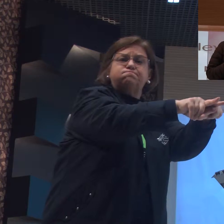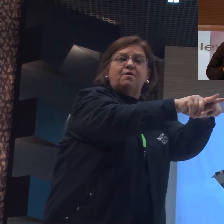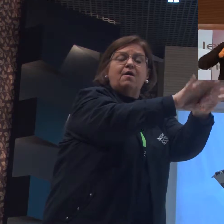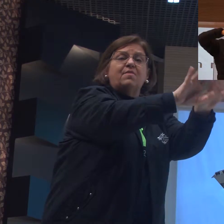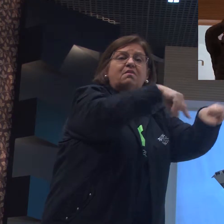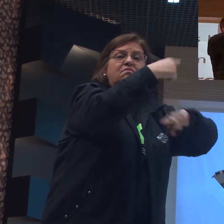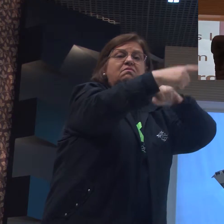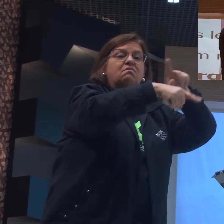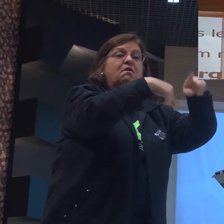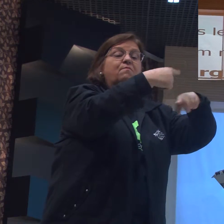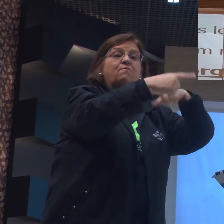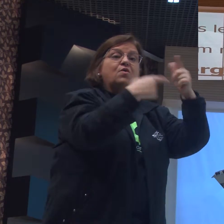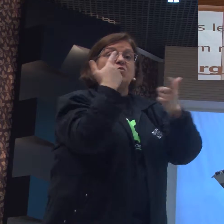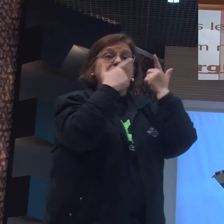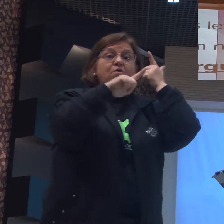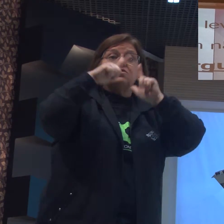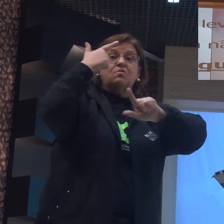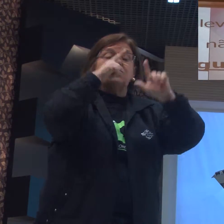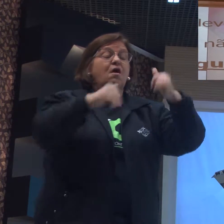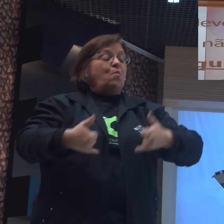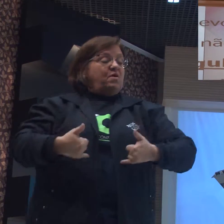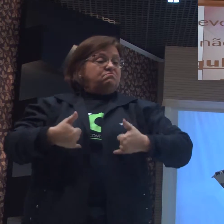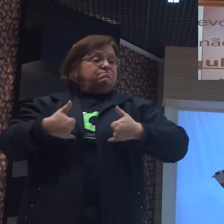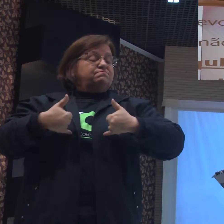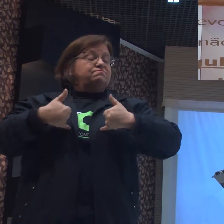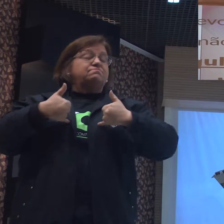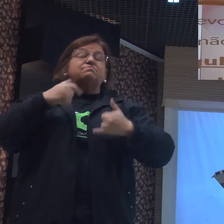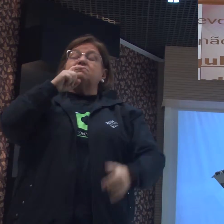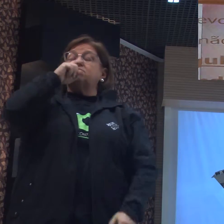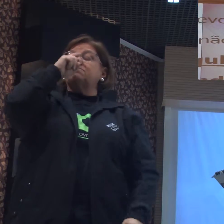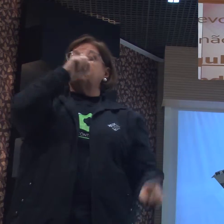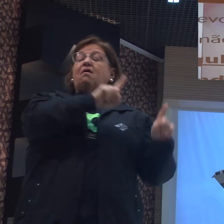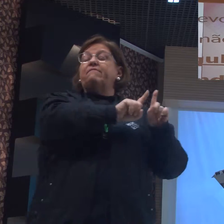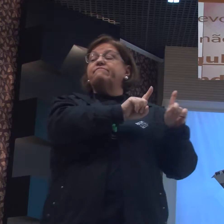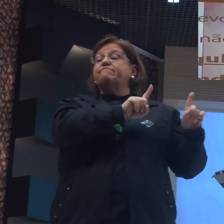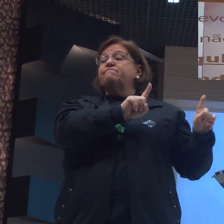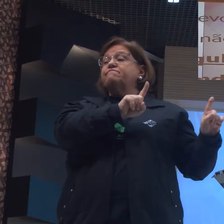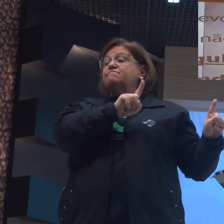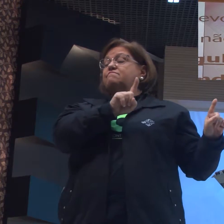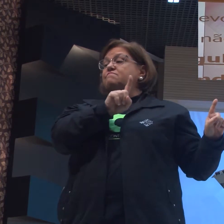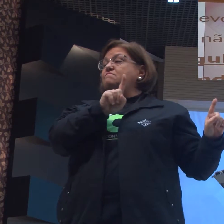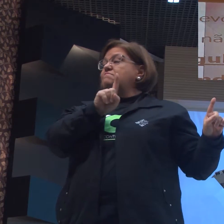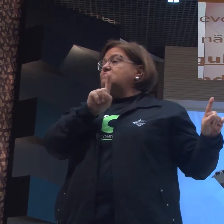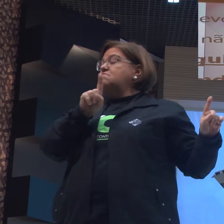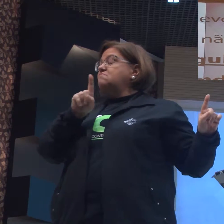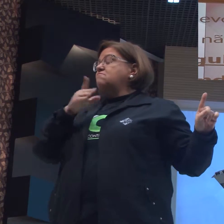de repente começa a conquistar algumas coisas e daí começa a se afastar, a ser alguém